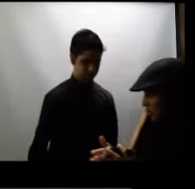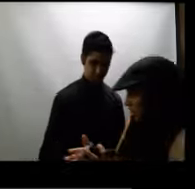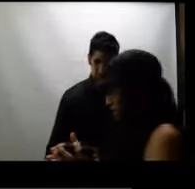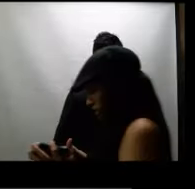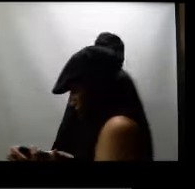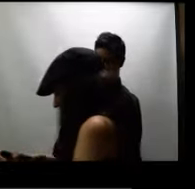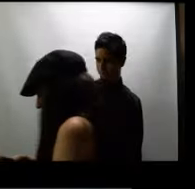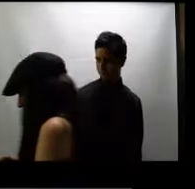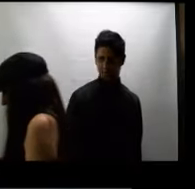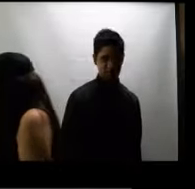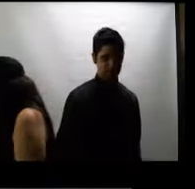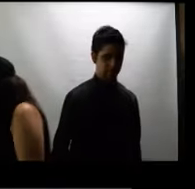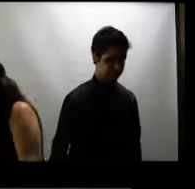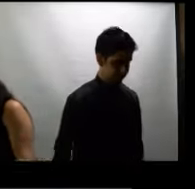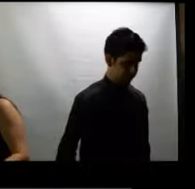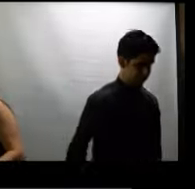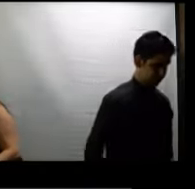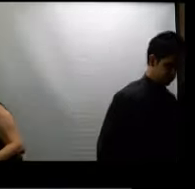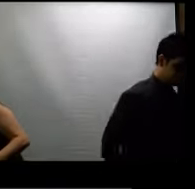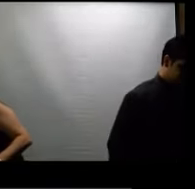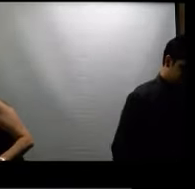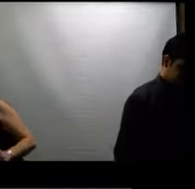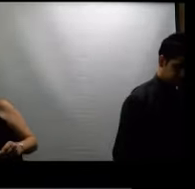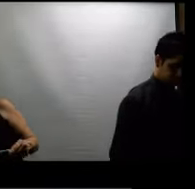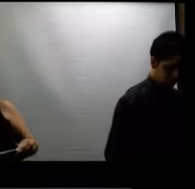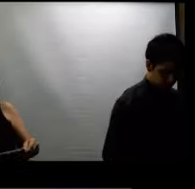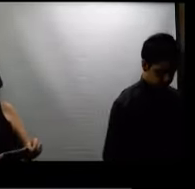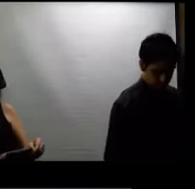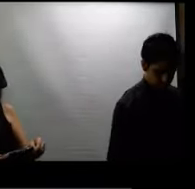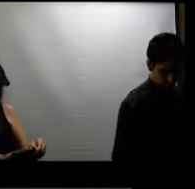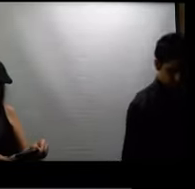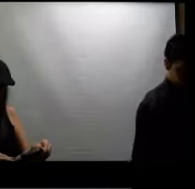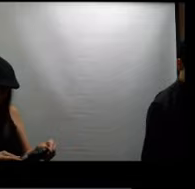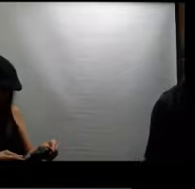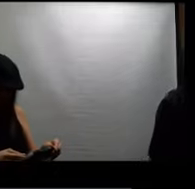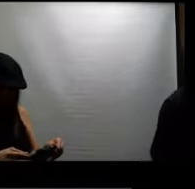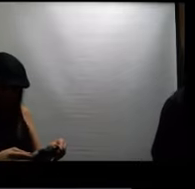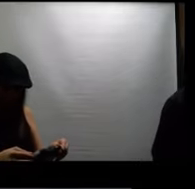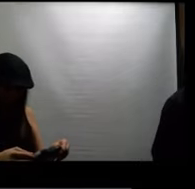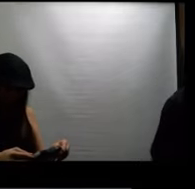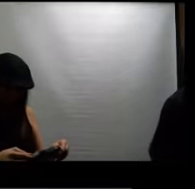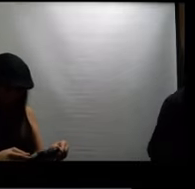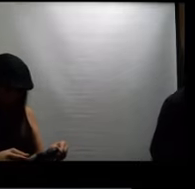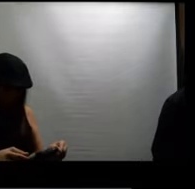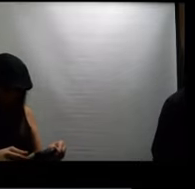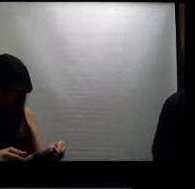Cubriendo donde quiera que estés por Radio 870 AM, Televisión